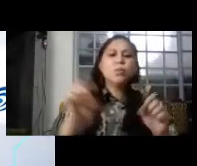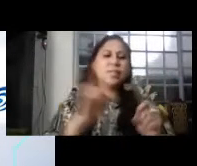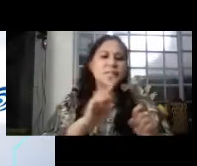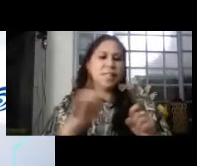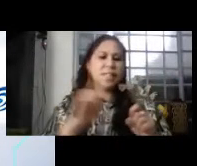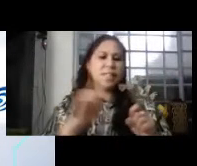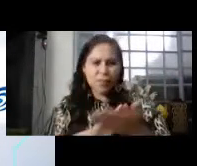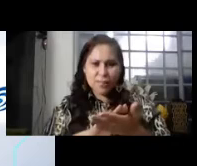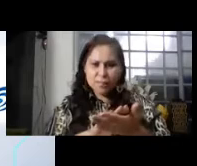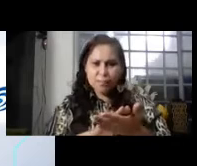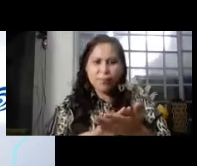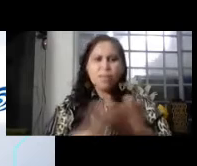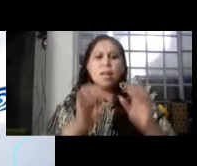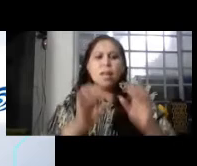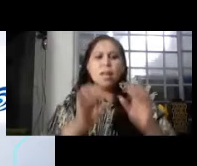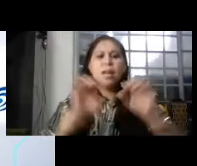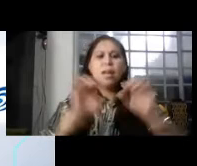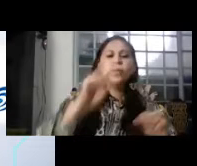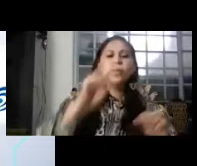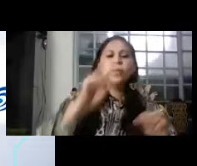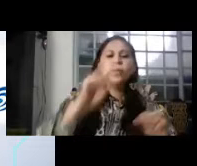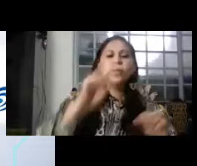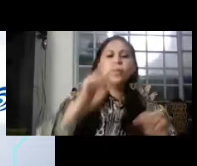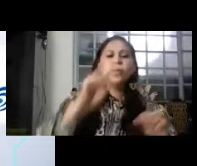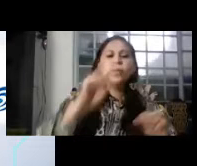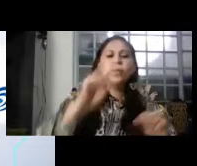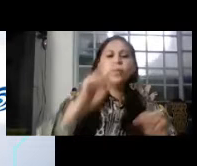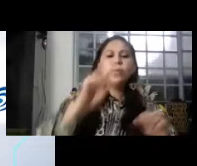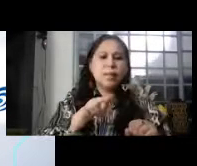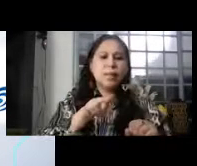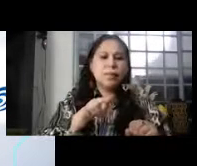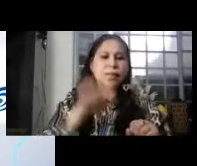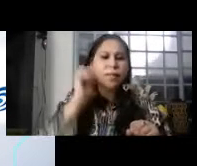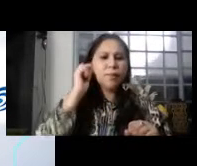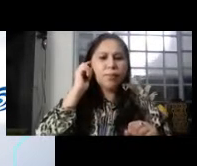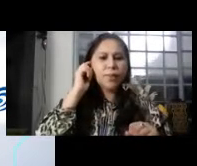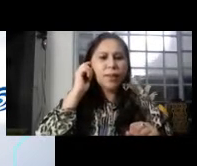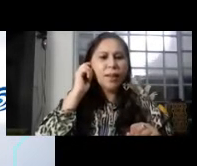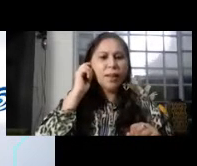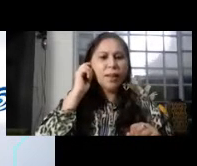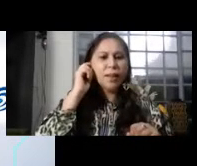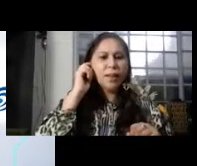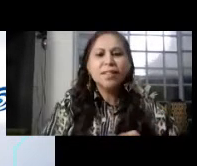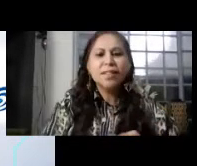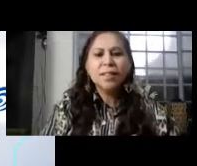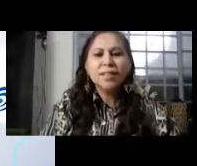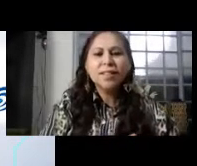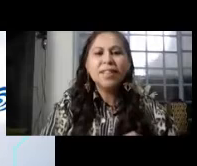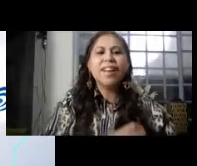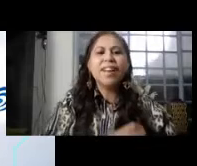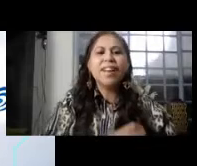estruturas negativas, estruturas interrogativas.